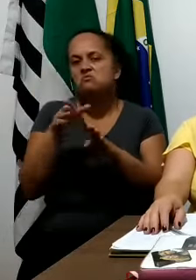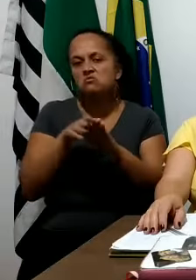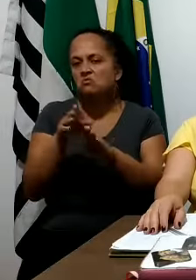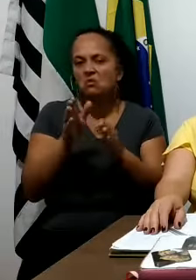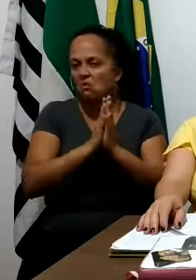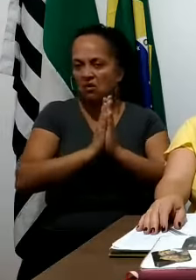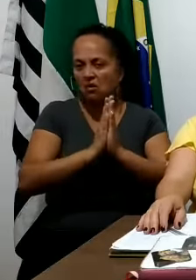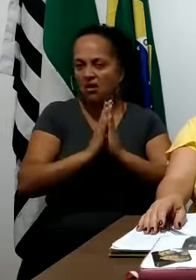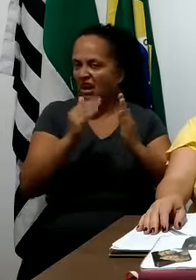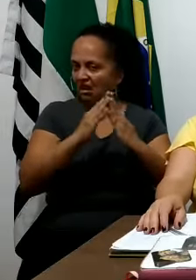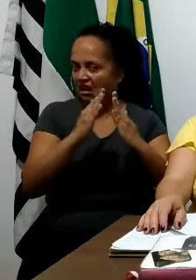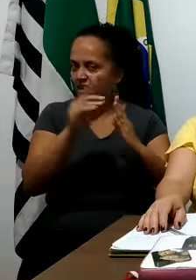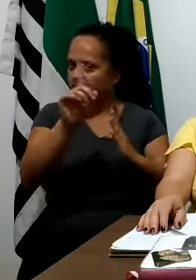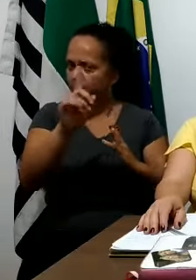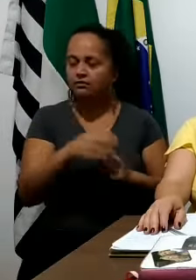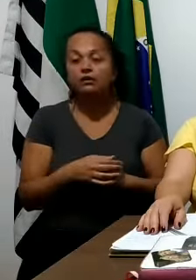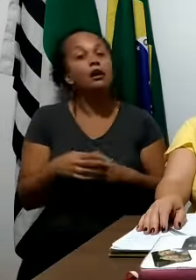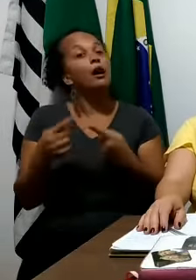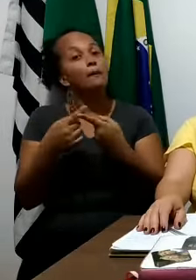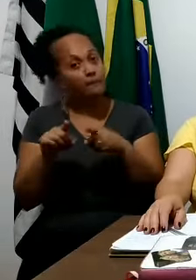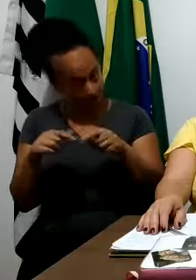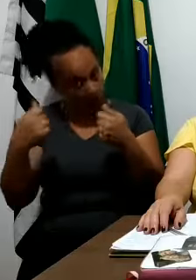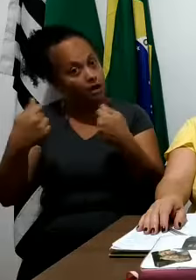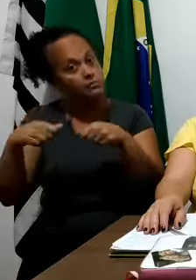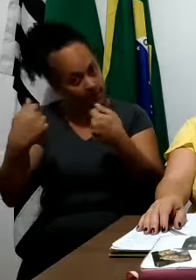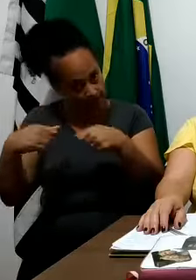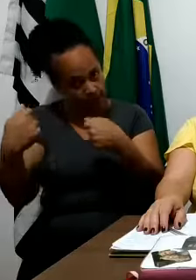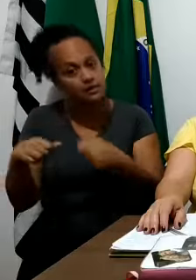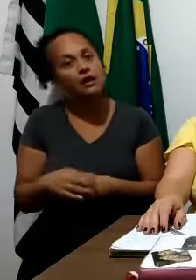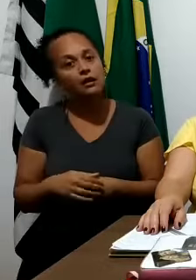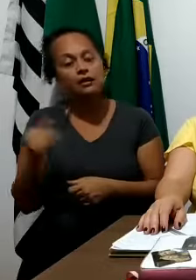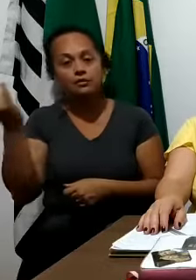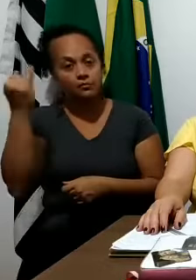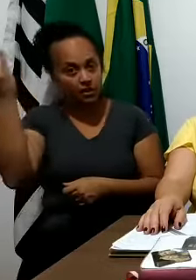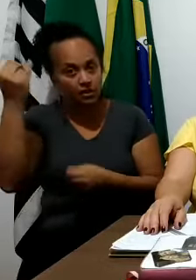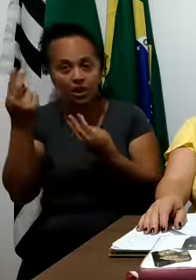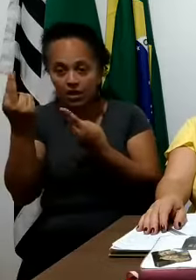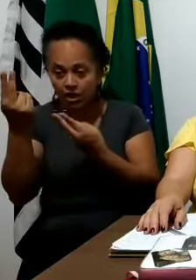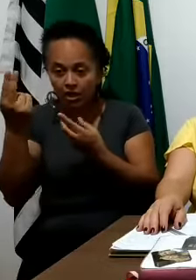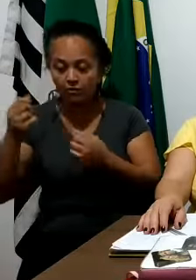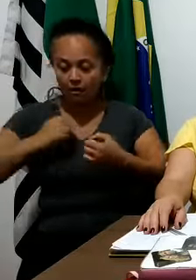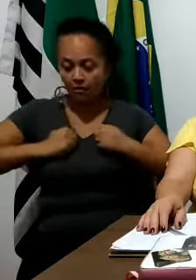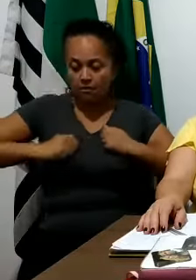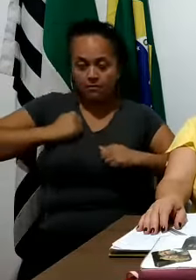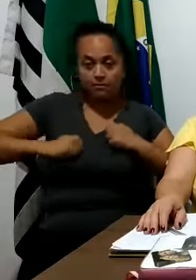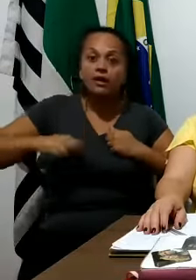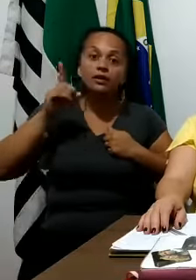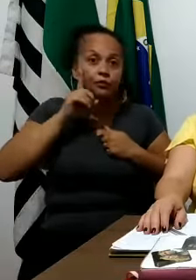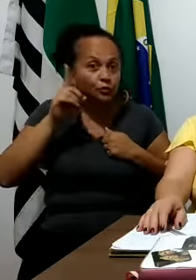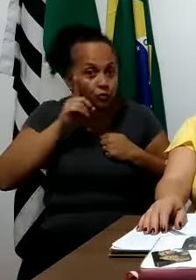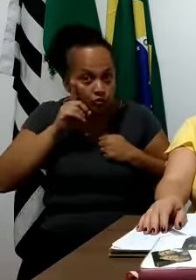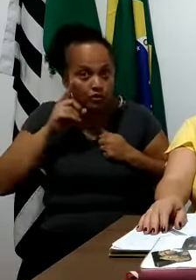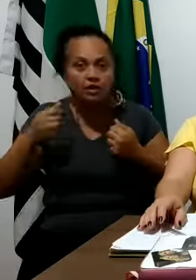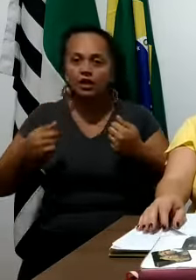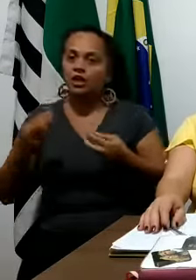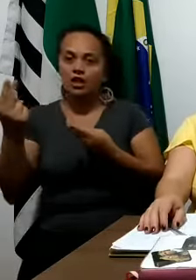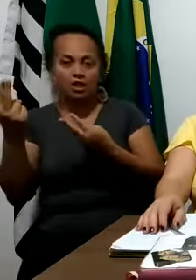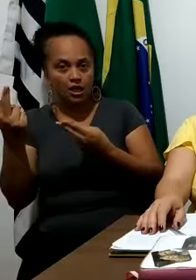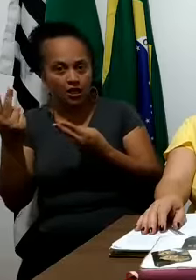de tomar banho, temos hábito de escovar os dentes, embora, né, muitos não gostam,